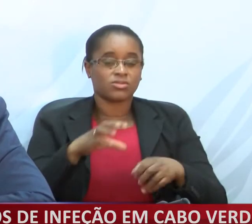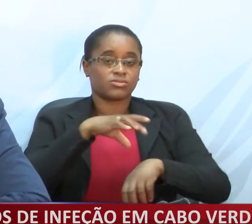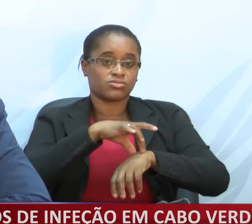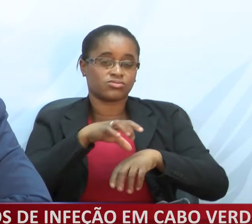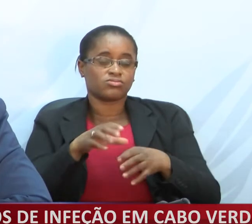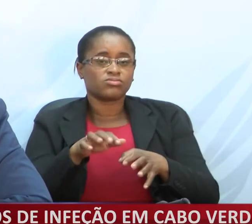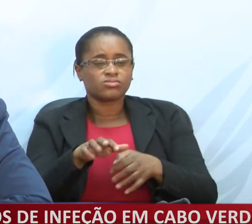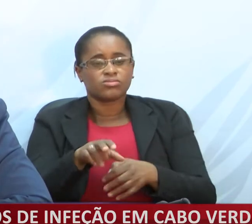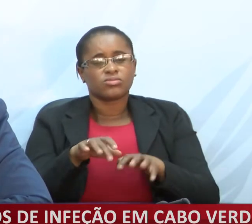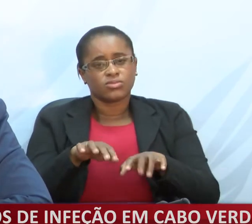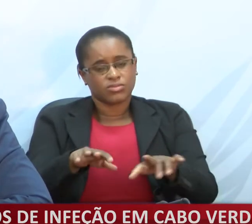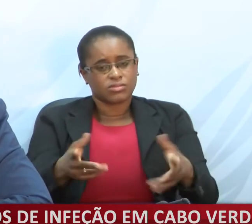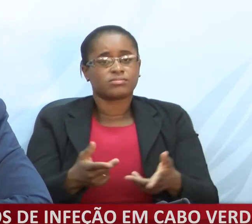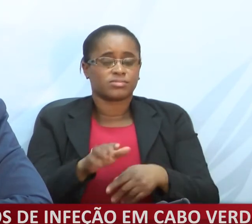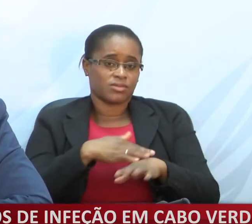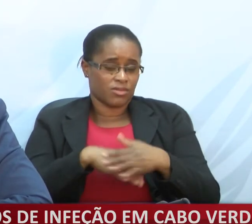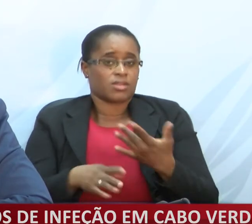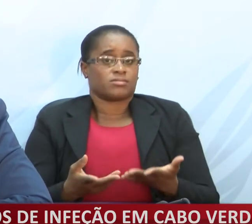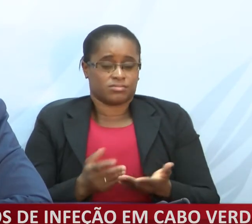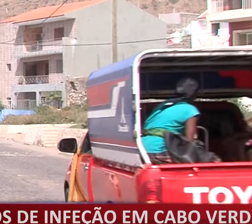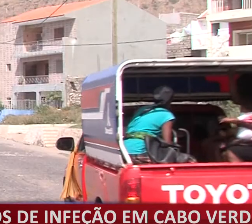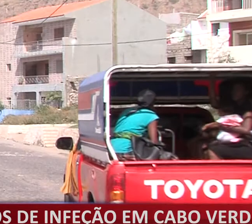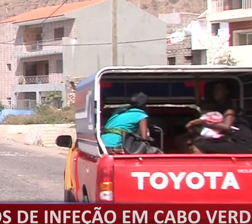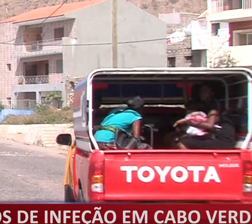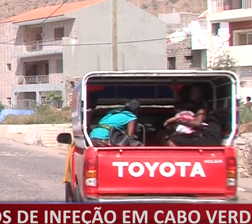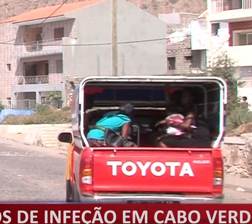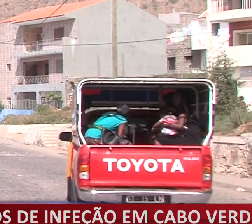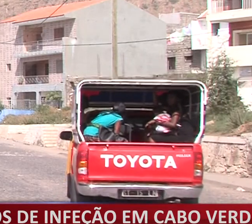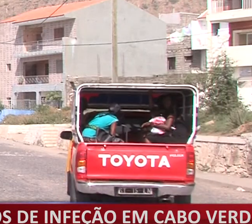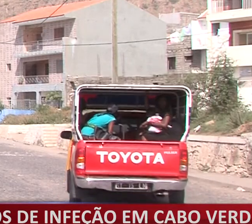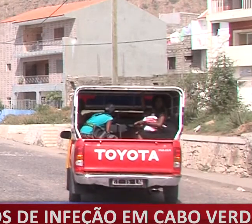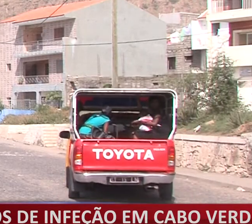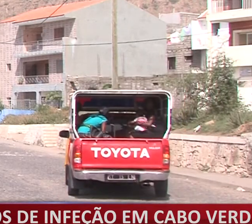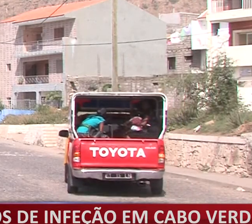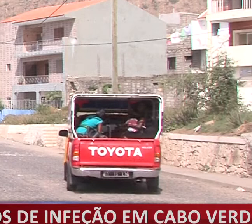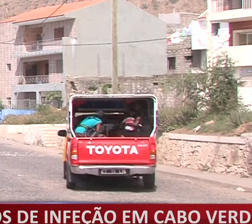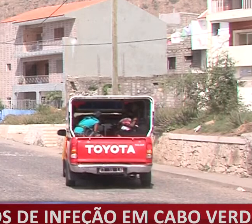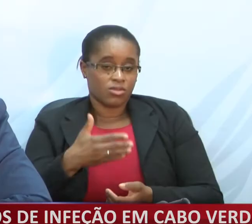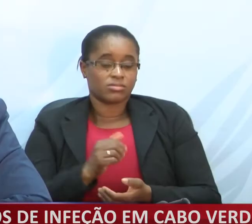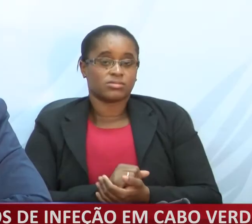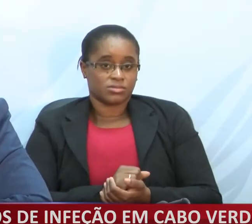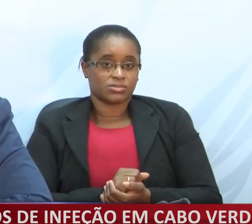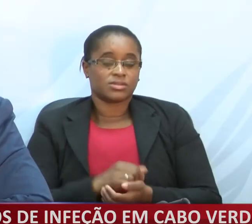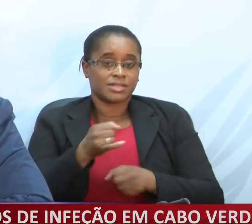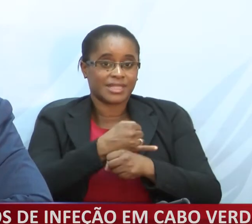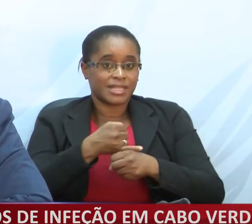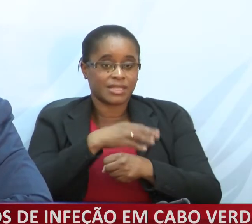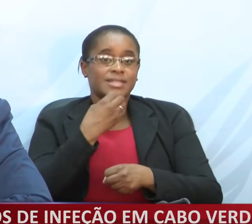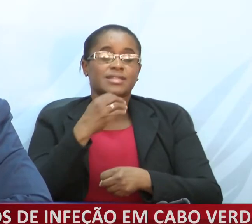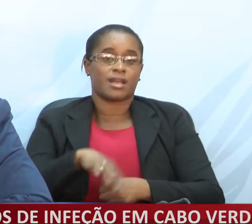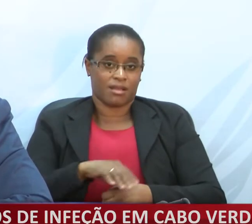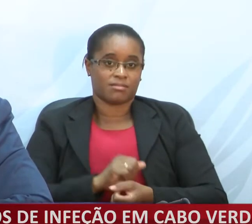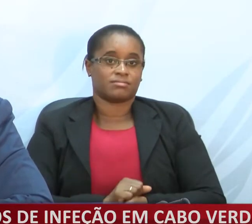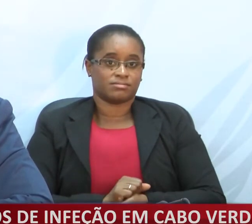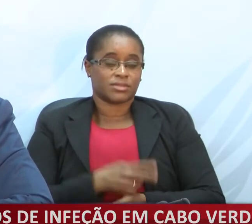faz, portanto, 13 de Tarrafal, 11 do Conselho do Sal, portanto, da Ilha do Sal, havia